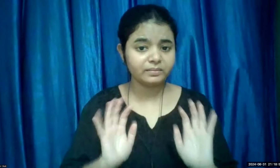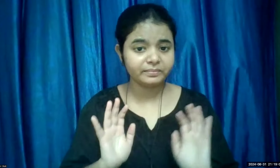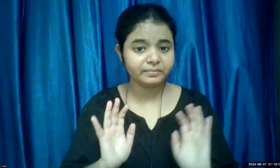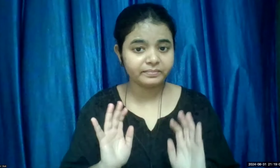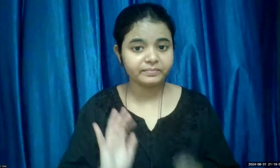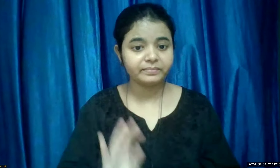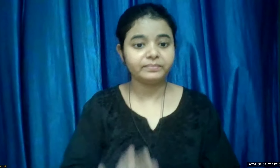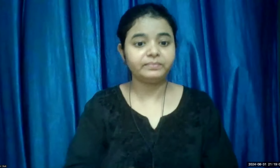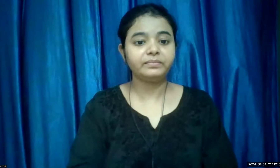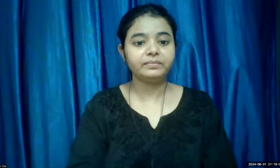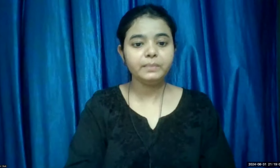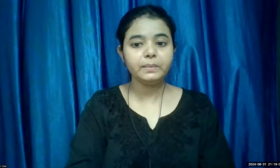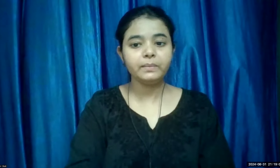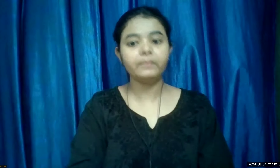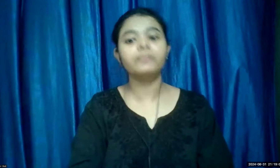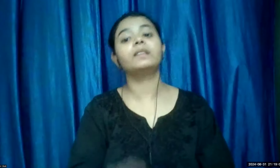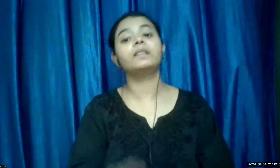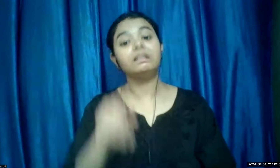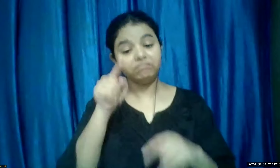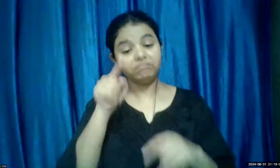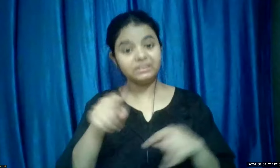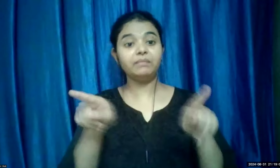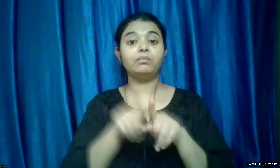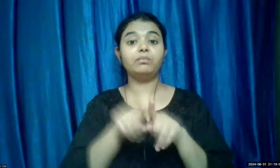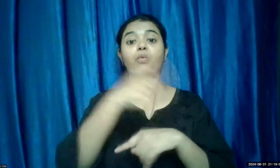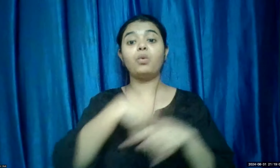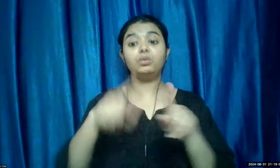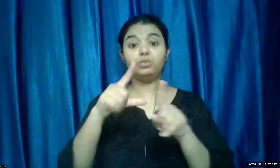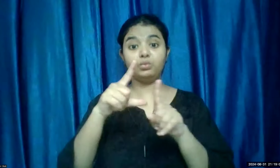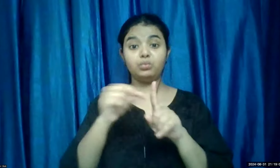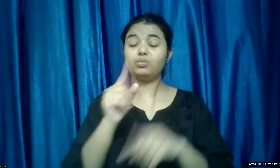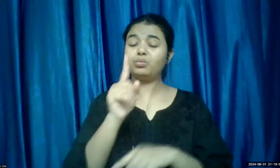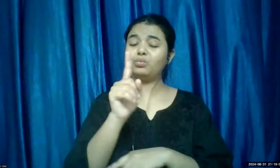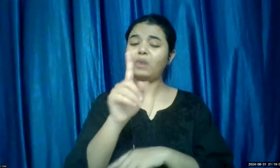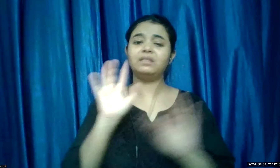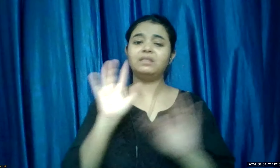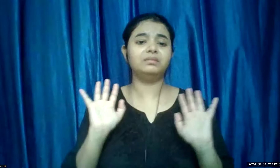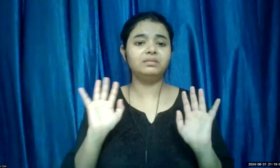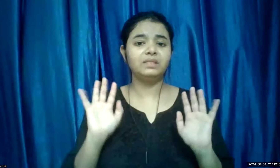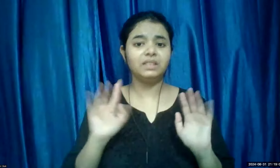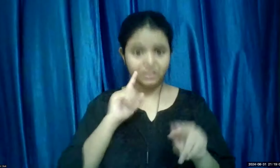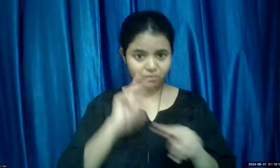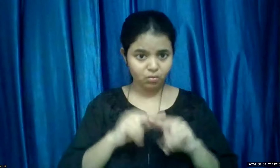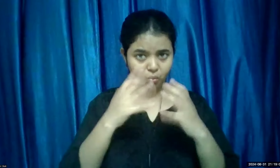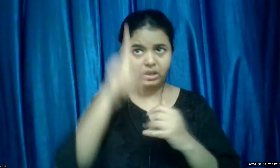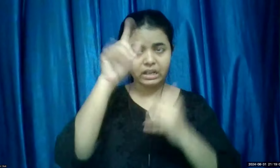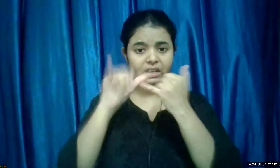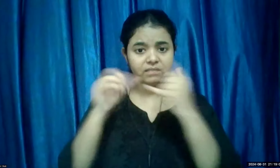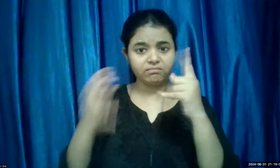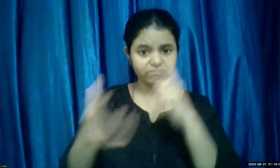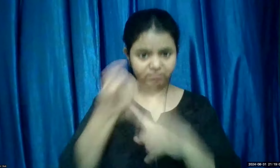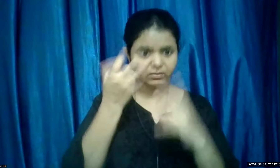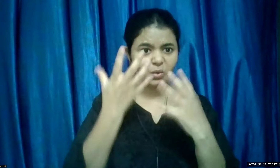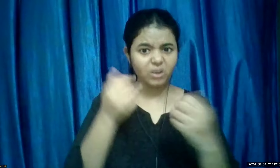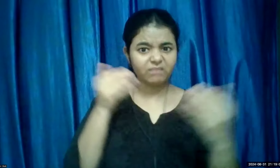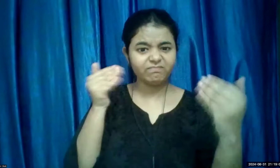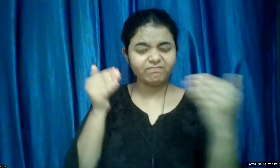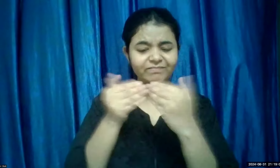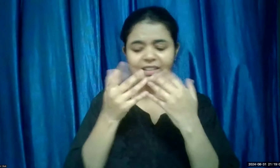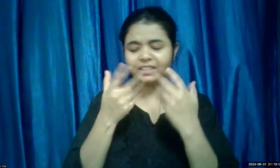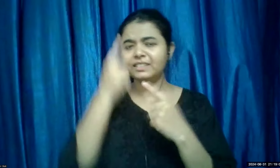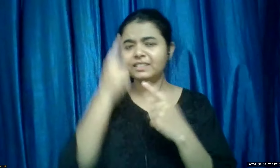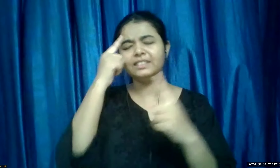तो इसीलिए हमको एक ही काम करना है, अगर हम चाहते हैं कि भगवान का हमको दर्शन मिले और भगवान भगवान की